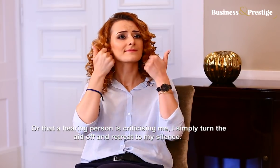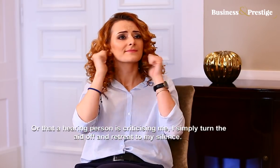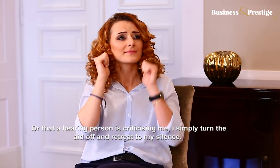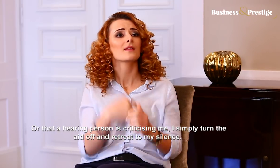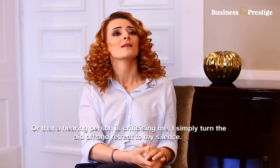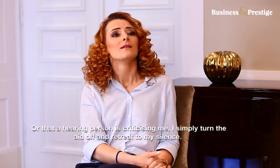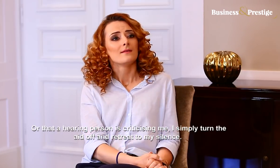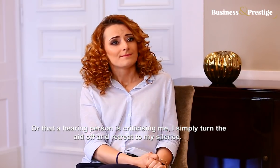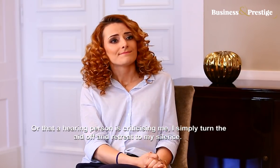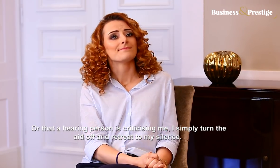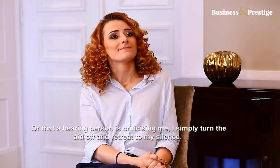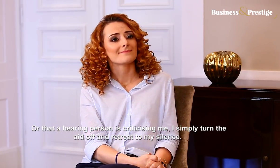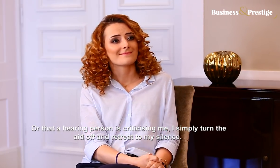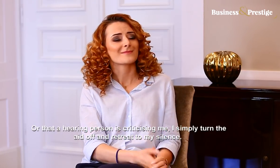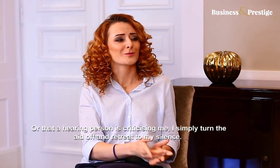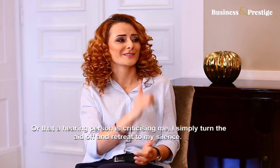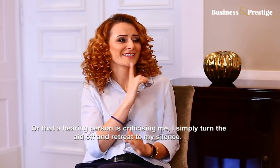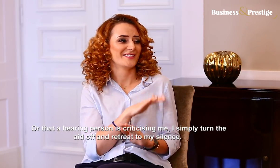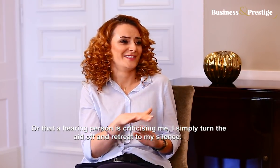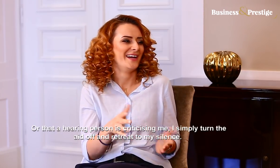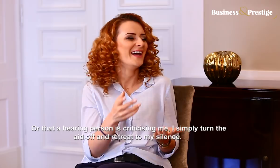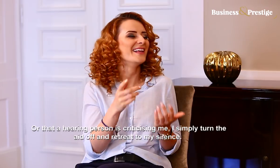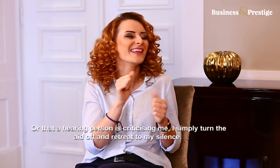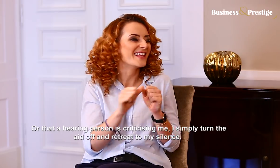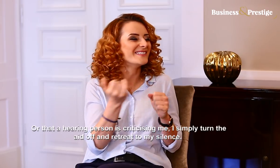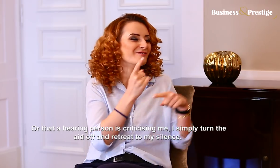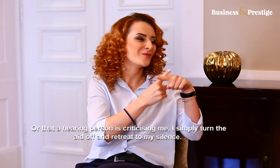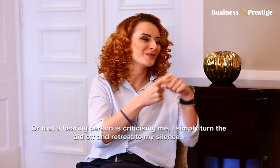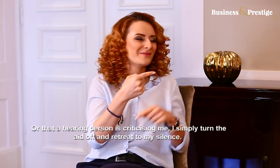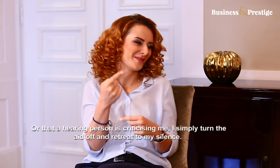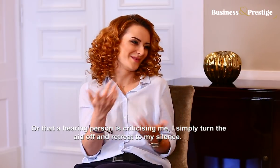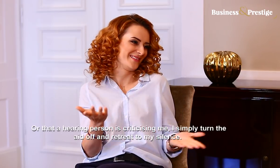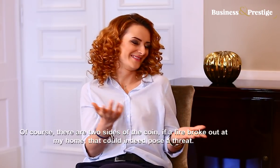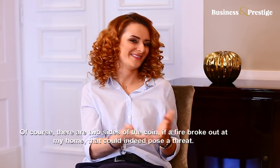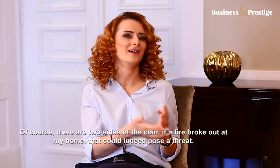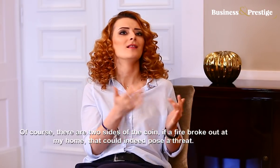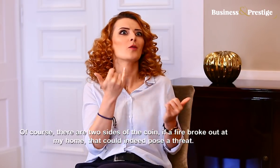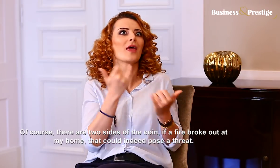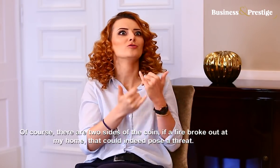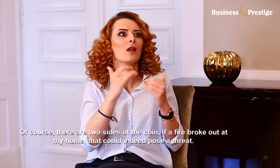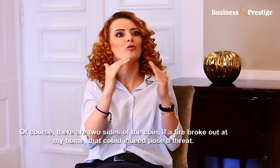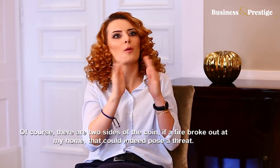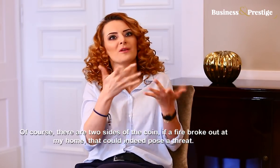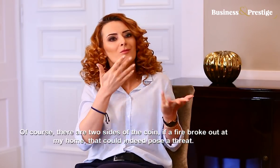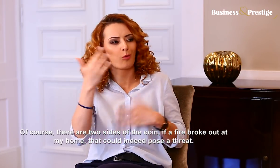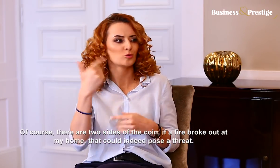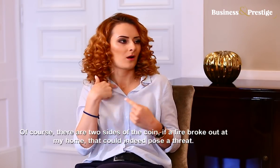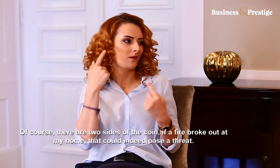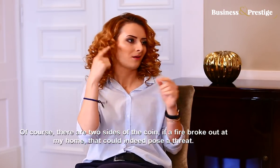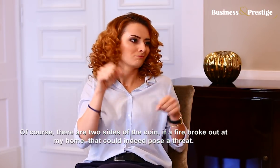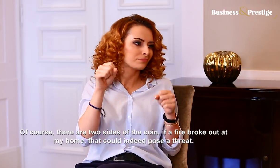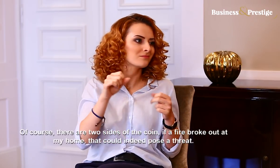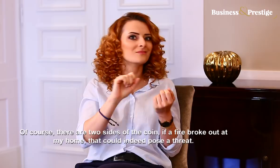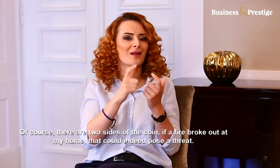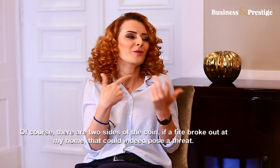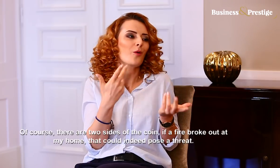słyszący mnie krytykował. Ja po prostu wyłączam aparaty i już jestem znowu w ciszy. Są zawsze plusy i minusy w każdej sytuacji. I